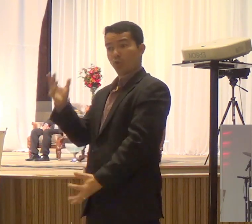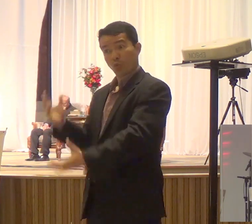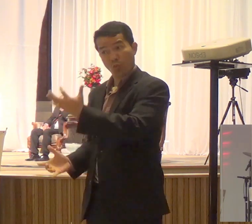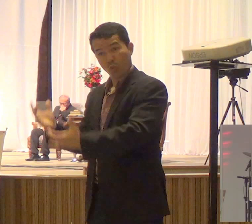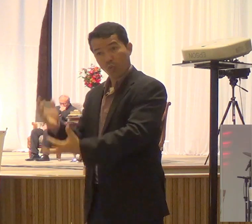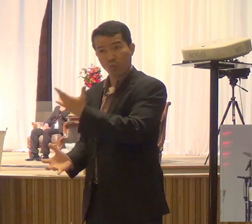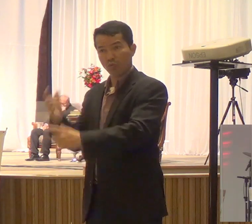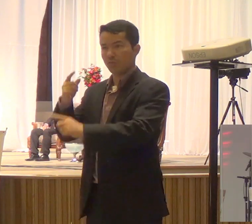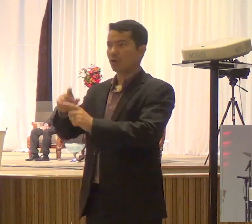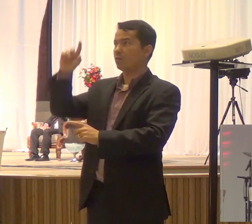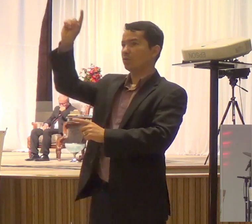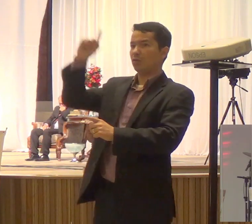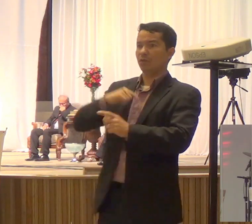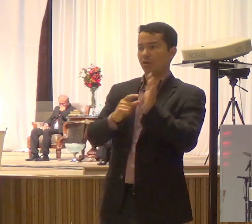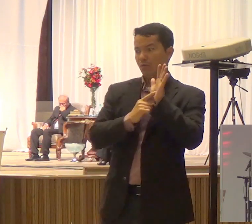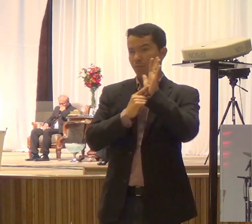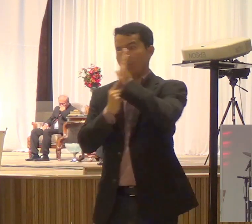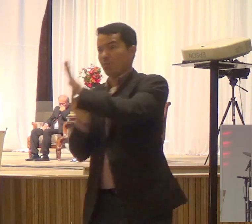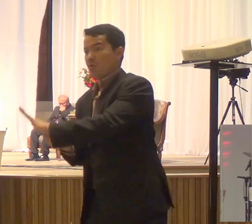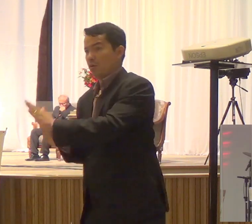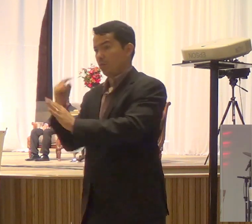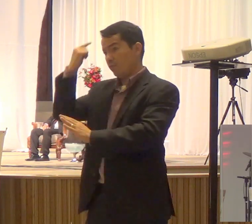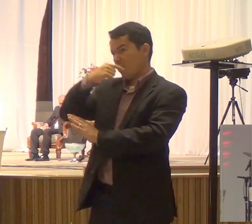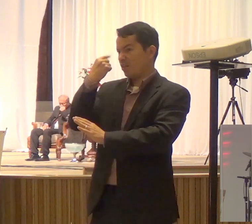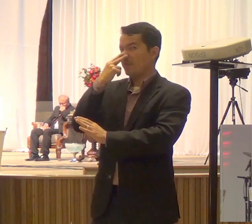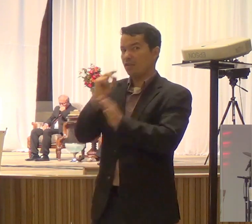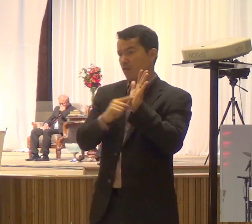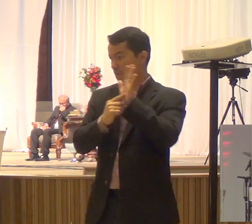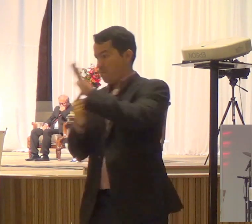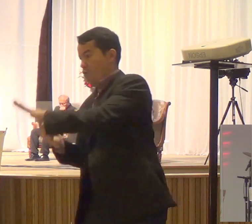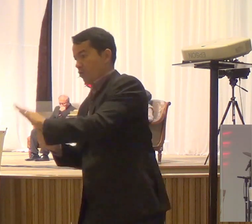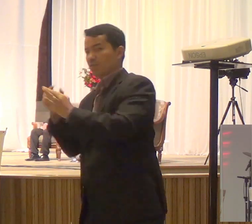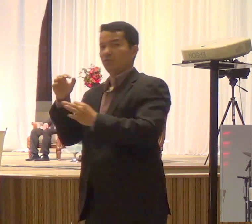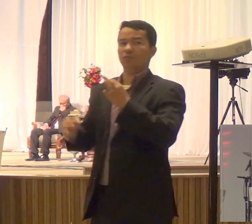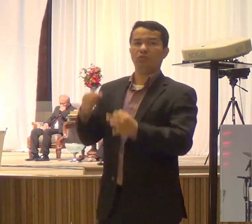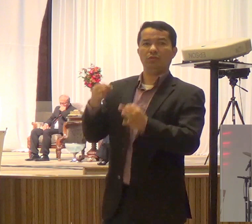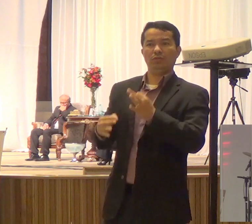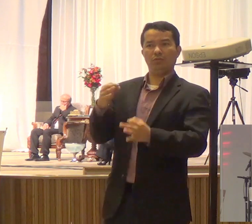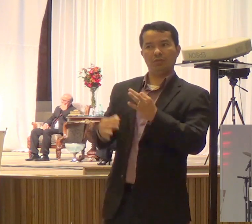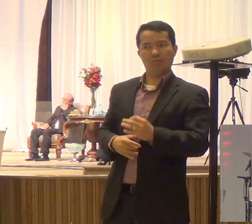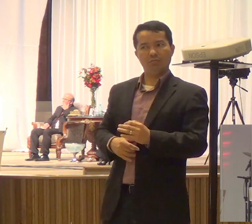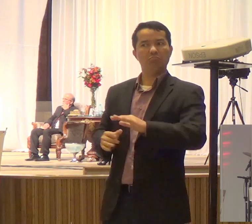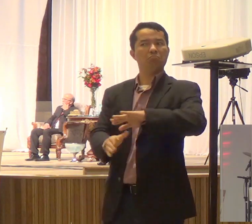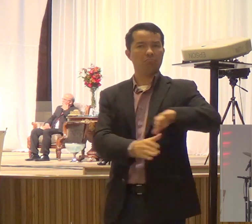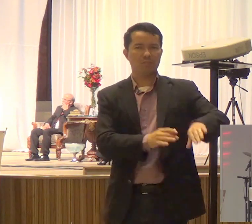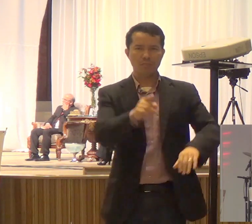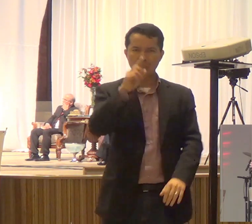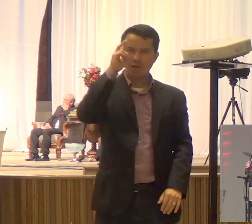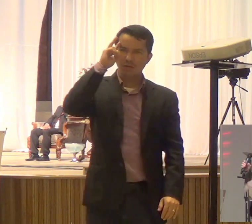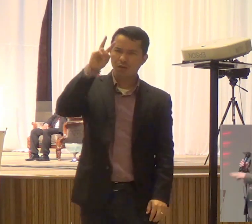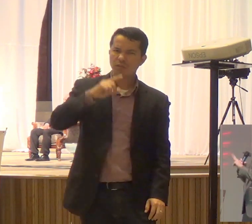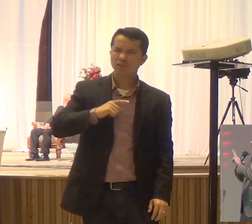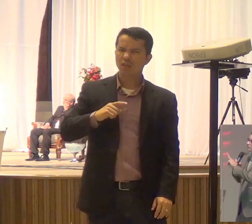tiver posto a minha face contra eles. A gente vai lembrar de uma situação de fogo também, nas Sagradas